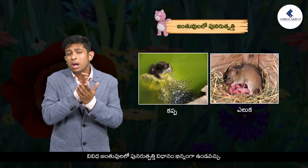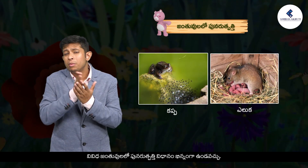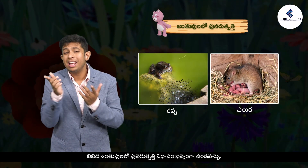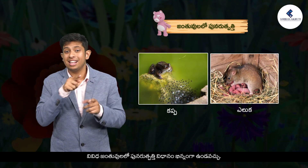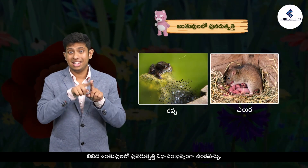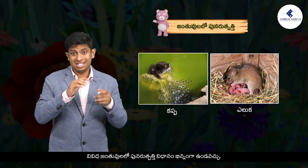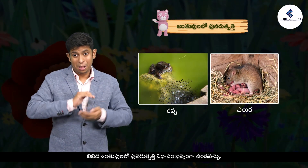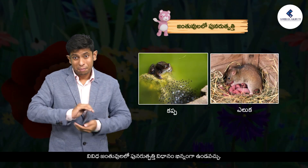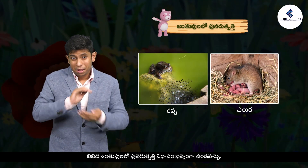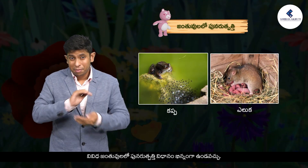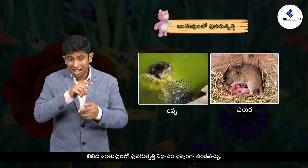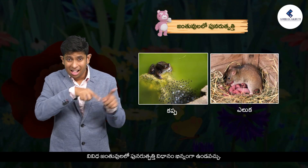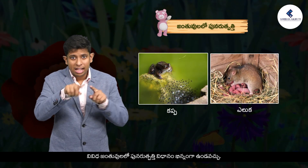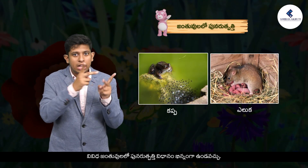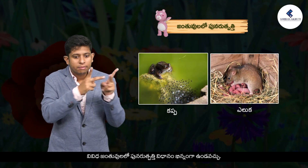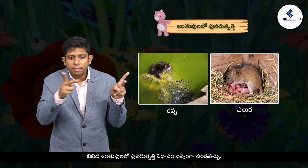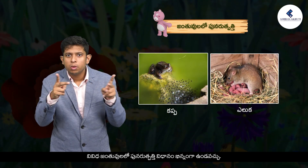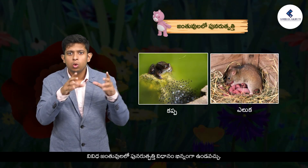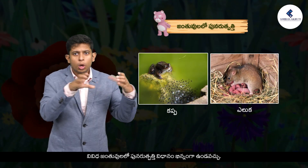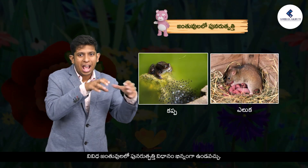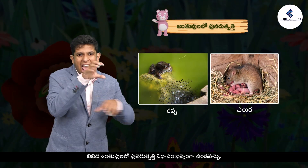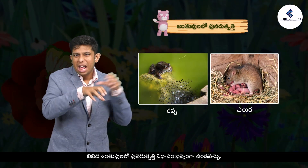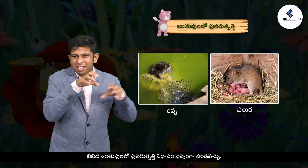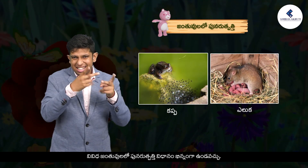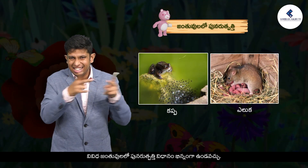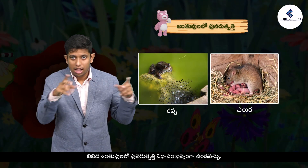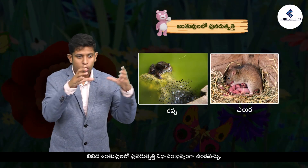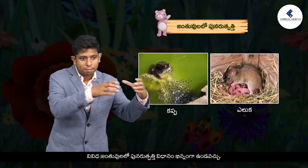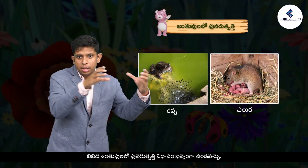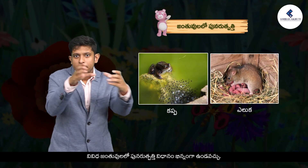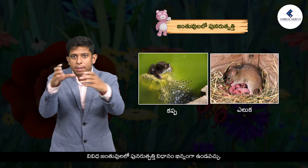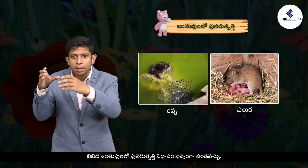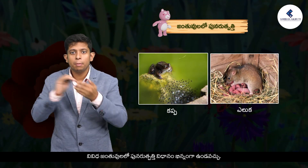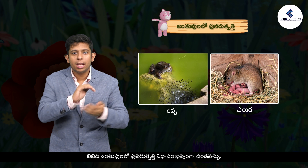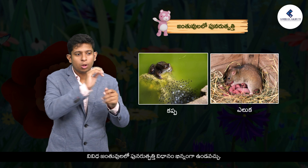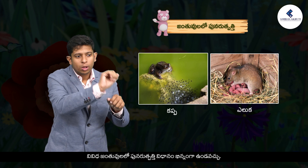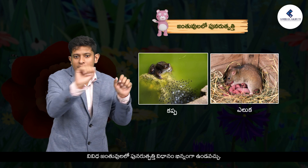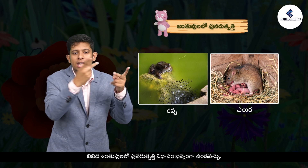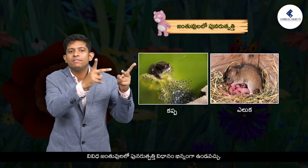వివిధ జంతువులలో పునరుత్పత్తి విధానం భిన్నంగా ఉండవచ్చు.